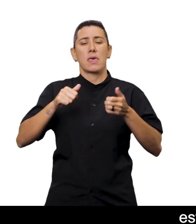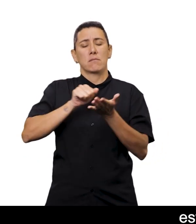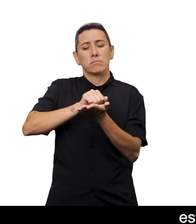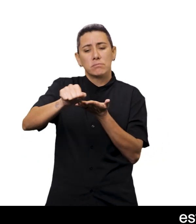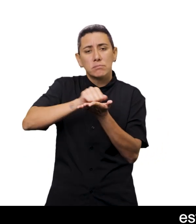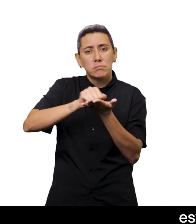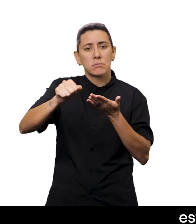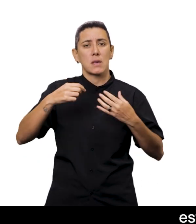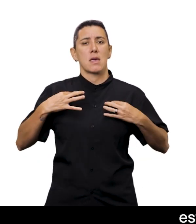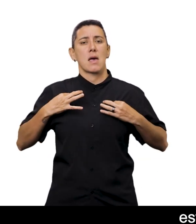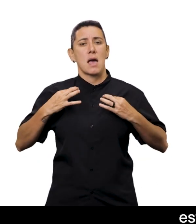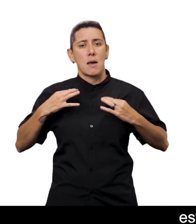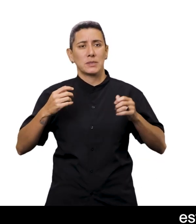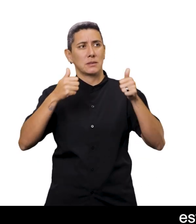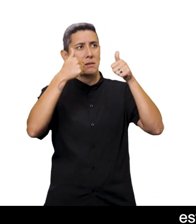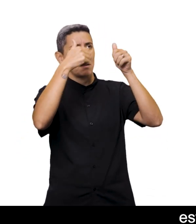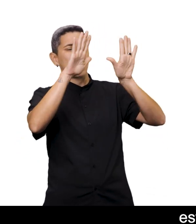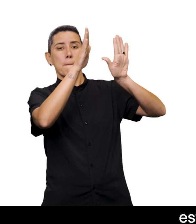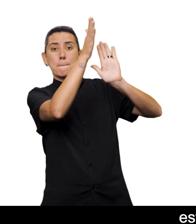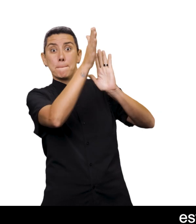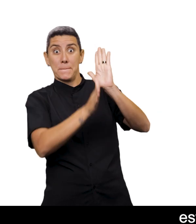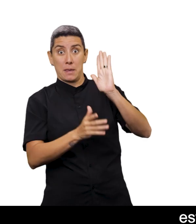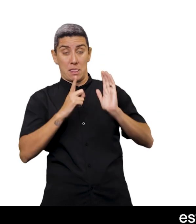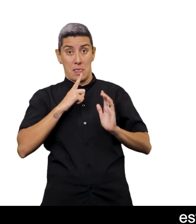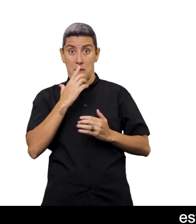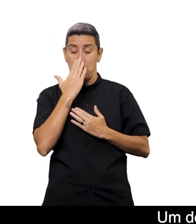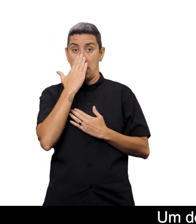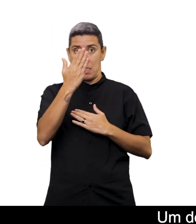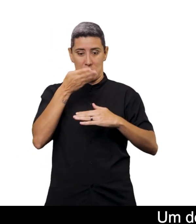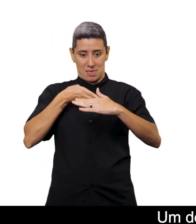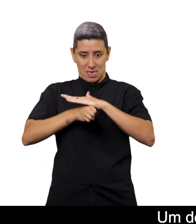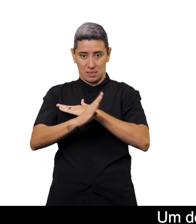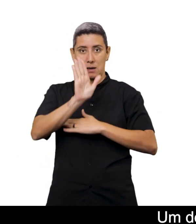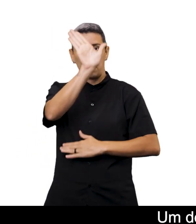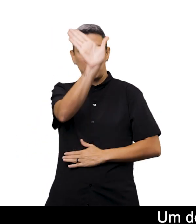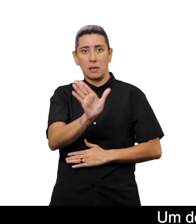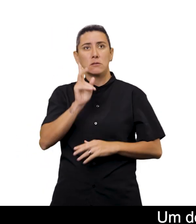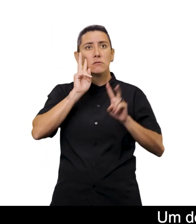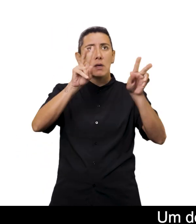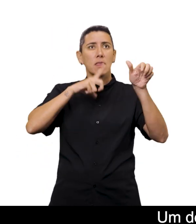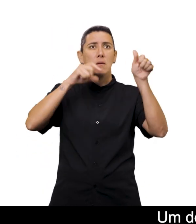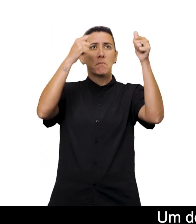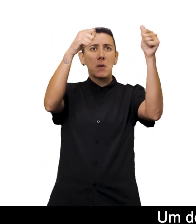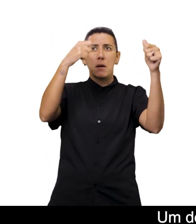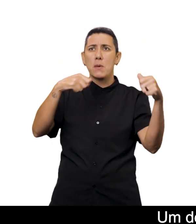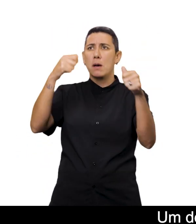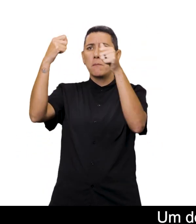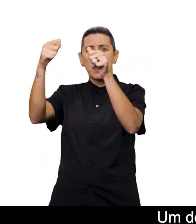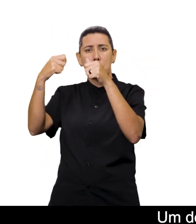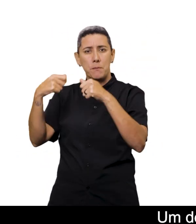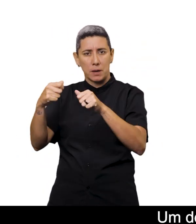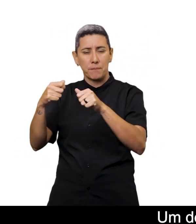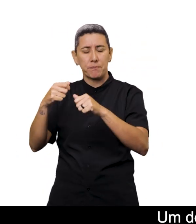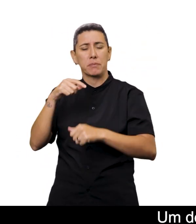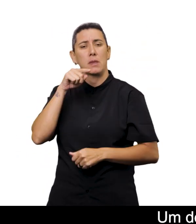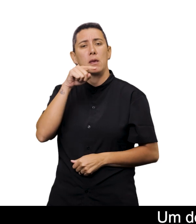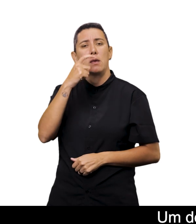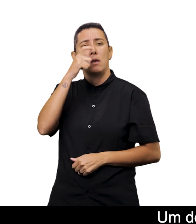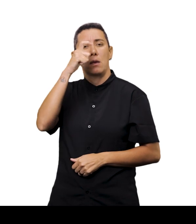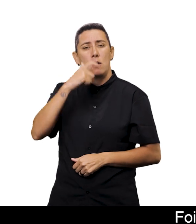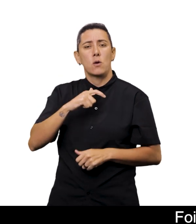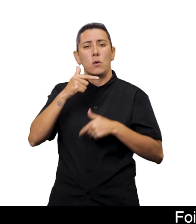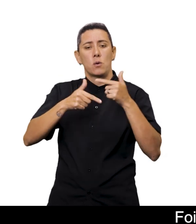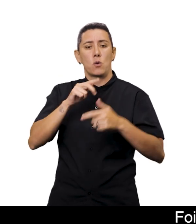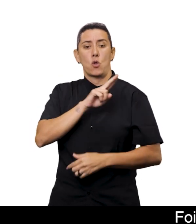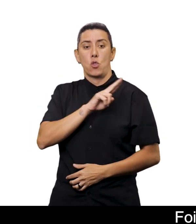sala 1, na parede em frente à porta de entrada. Um dos trabalhos aqui presentes se chama Construct